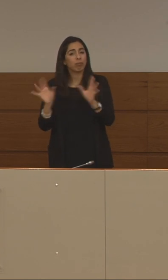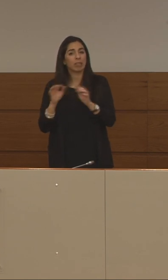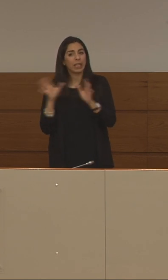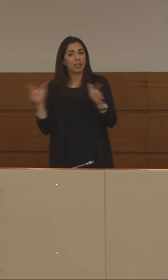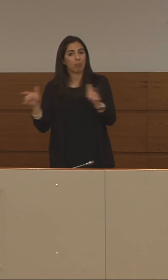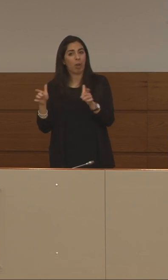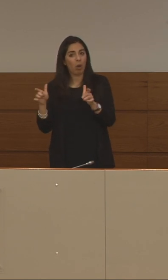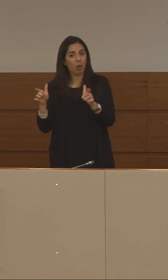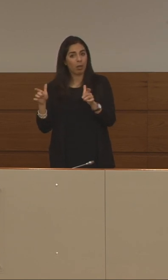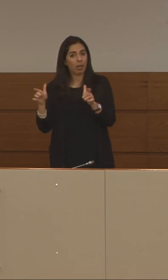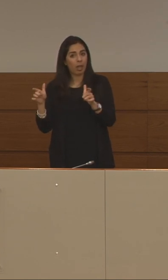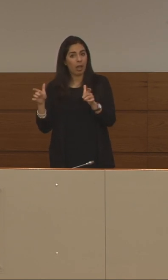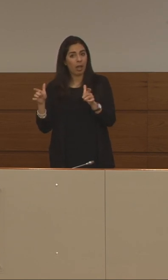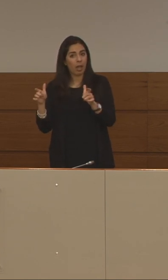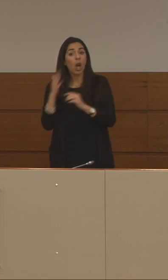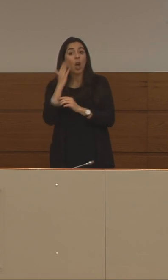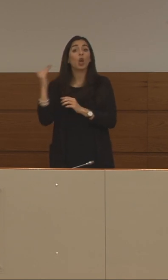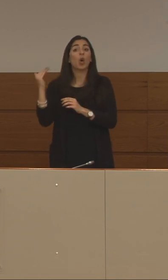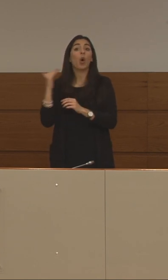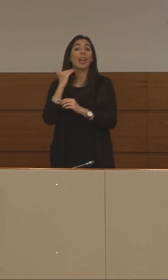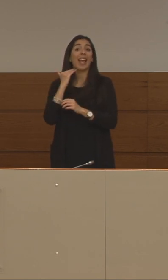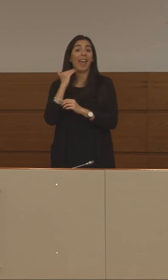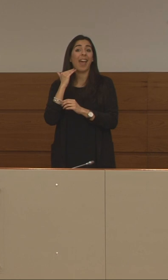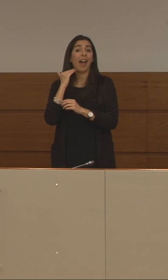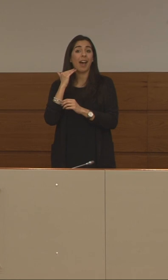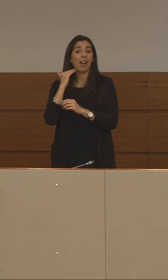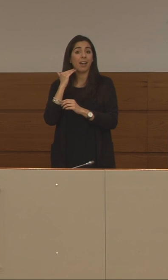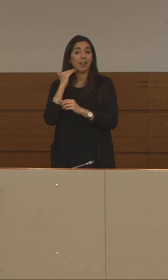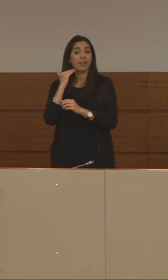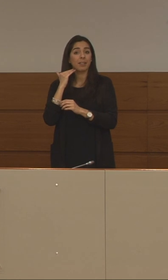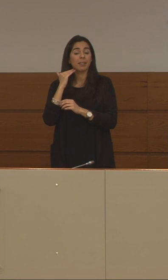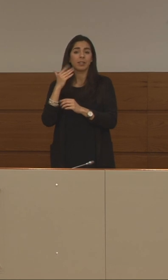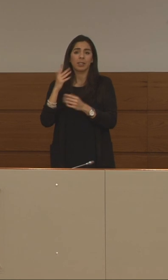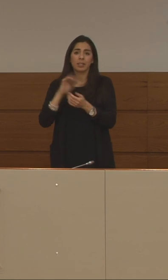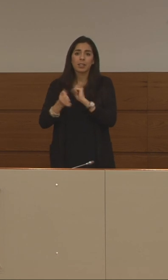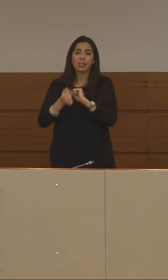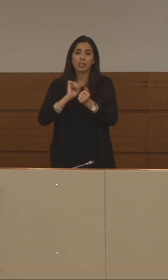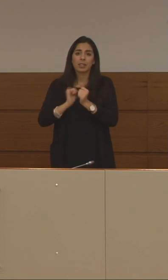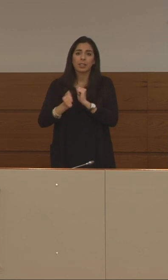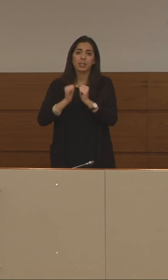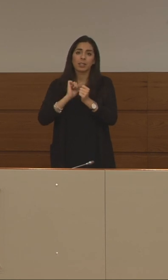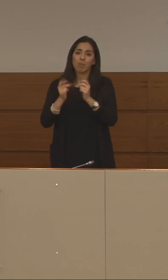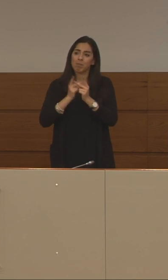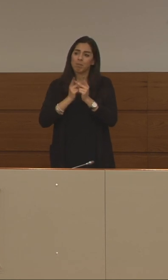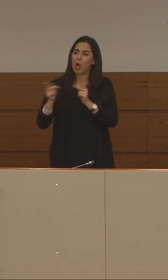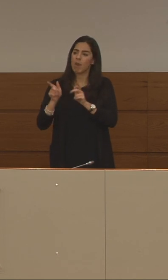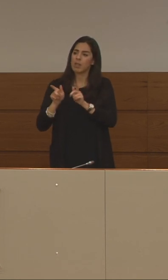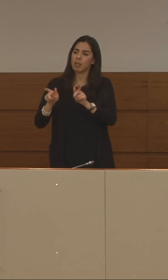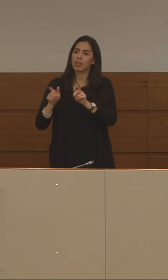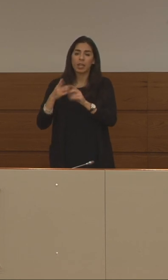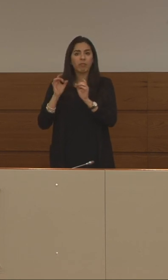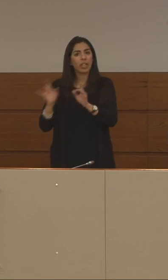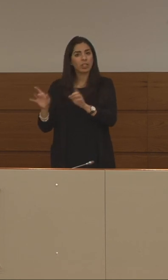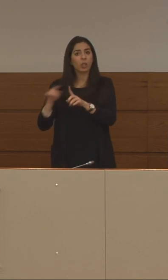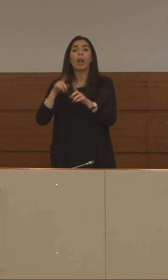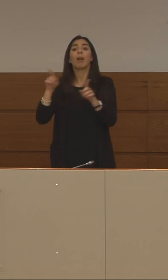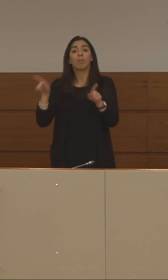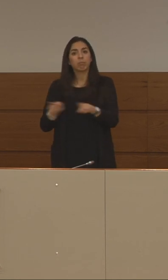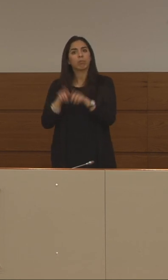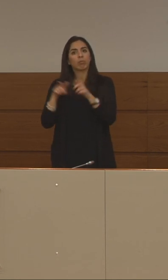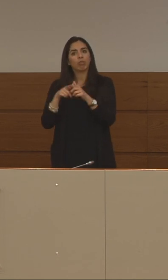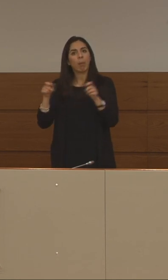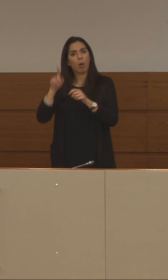la corea sta provando con tutte le forze ad arginare l'infezione così ecco anche il giappone